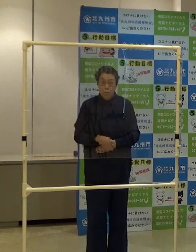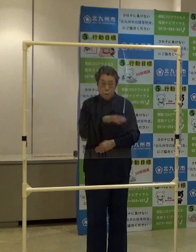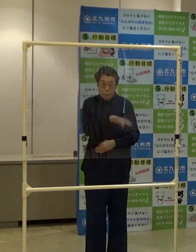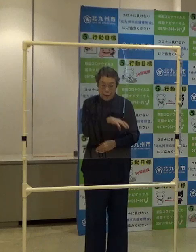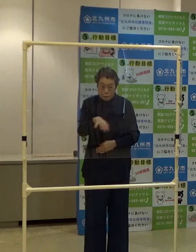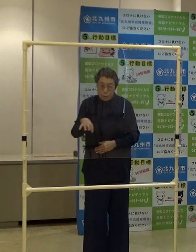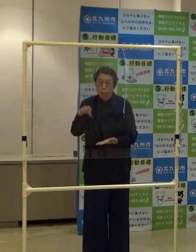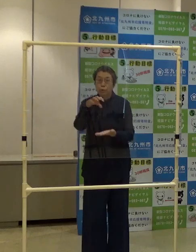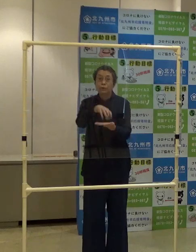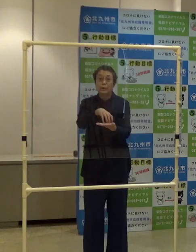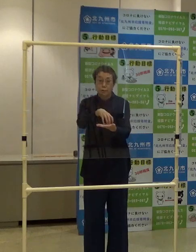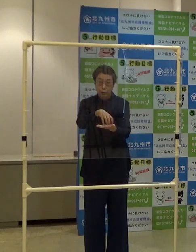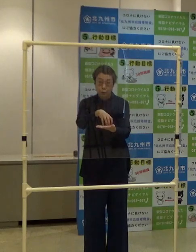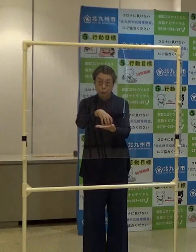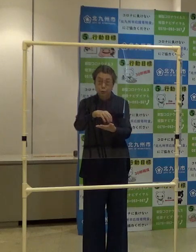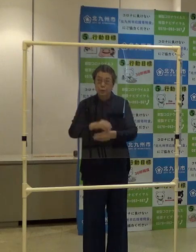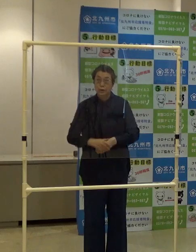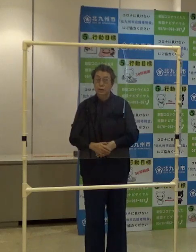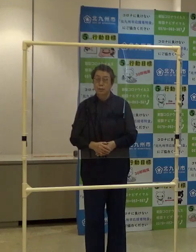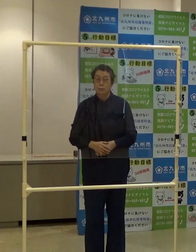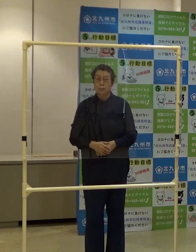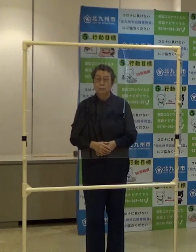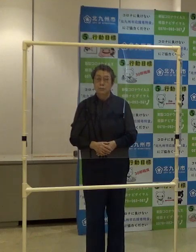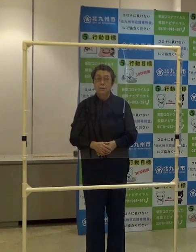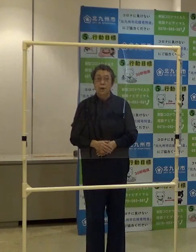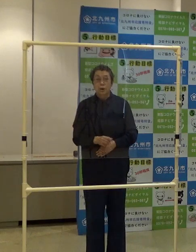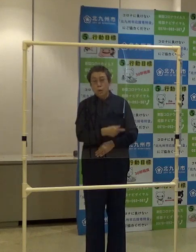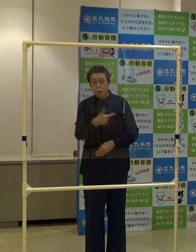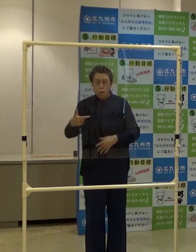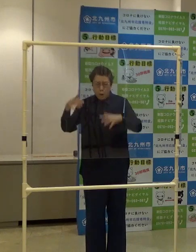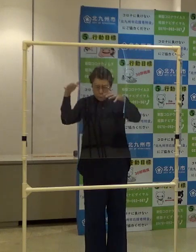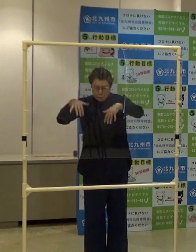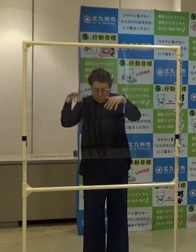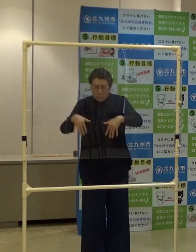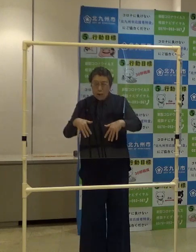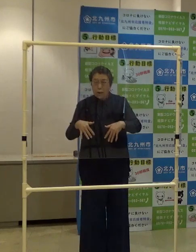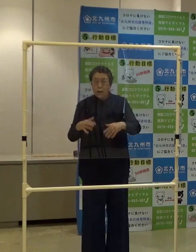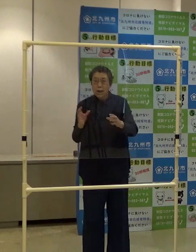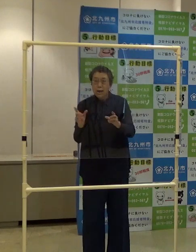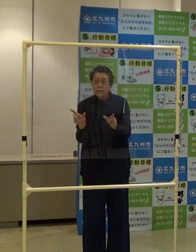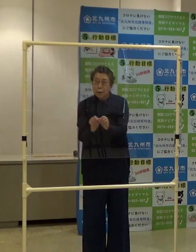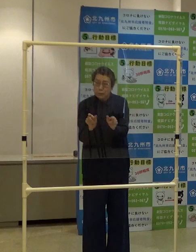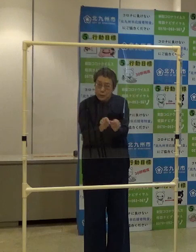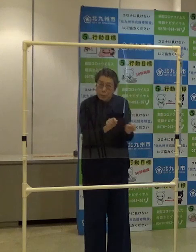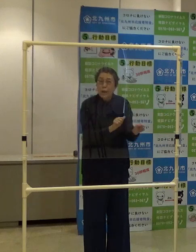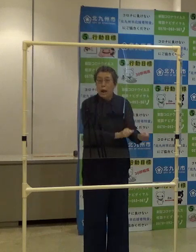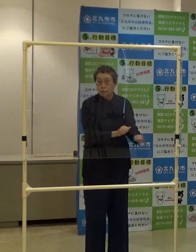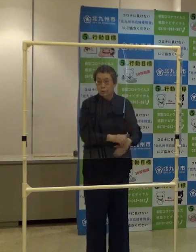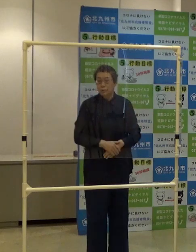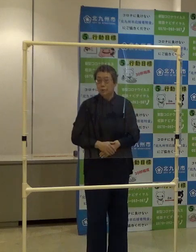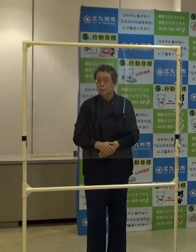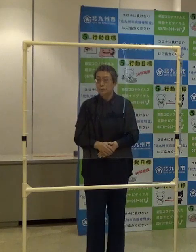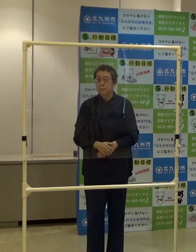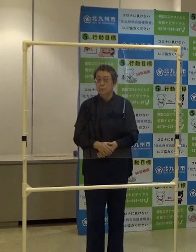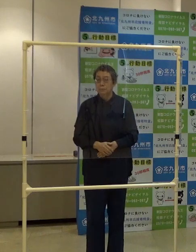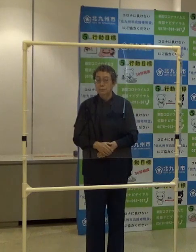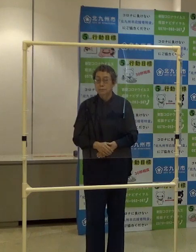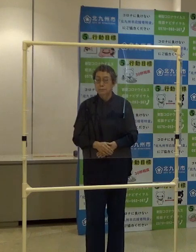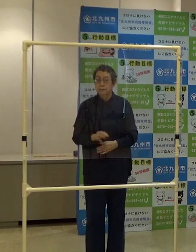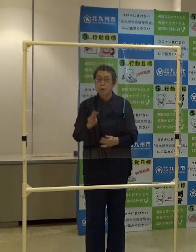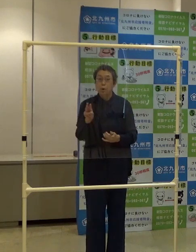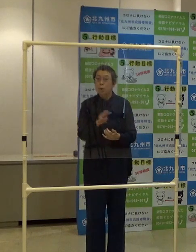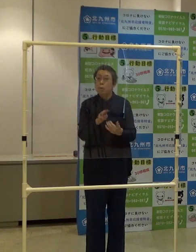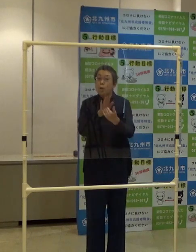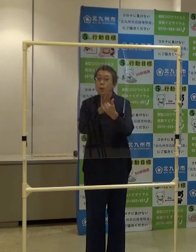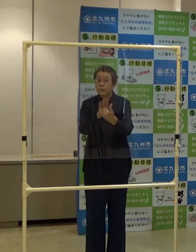ですけれども、まあこういう大きな雨が増えているということで、今この防災ガイド